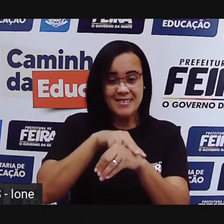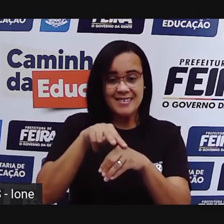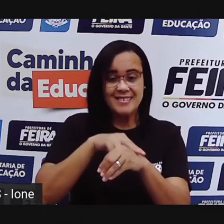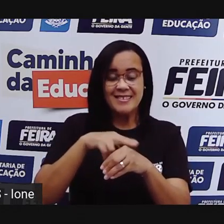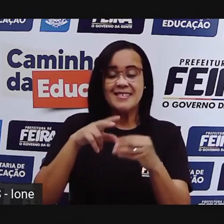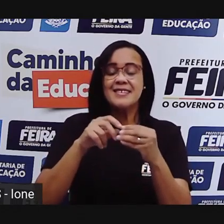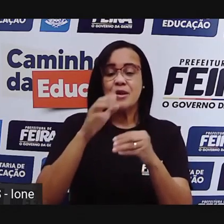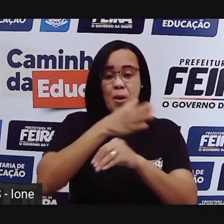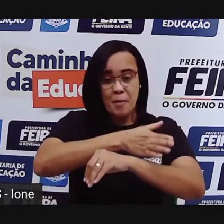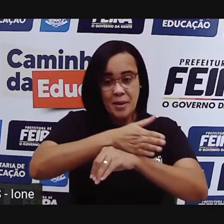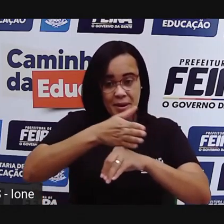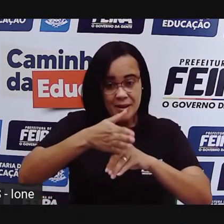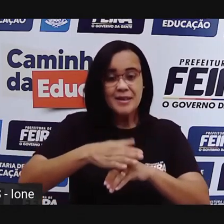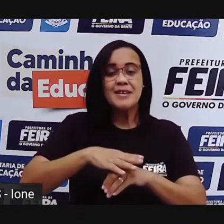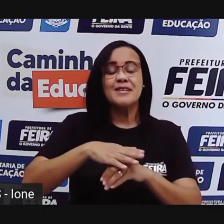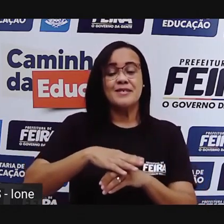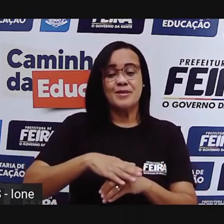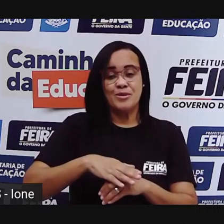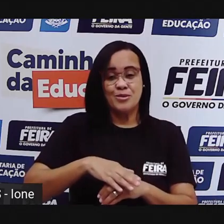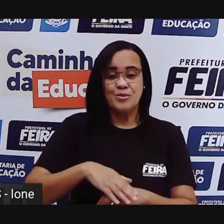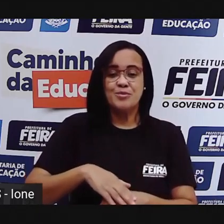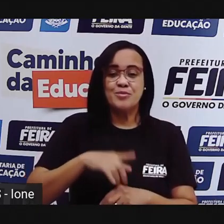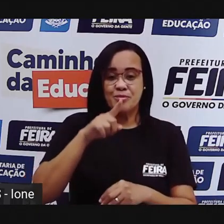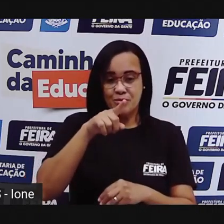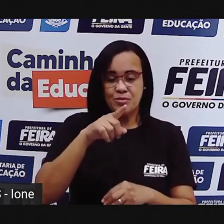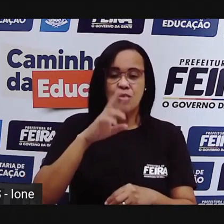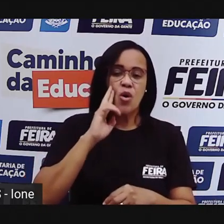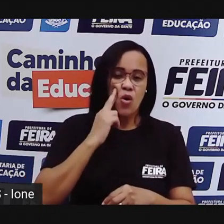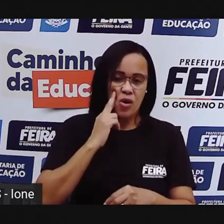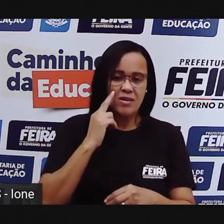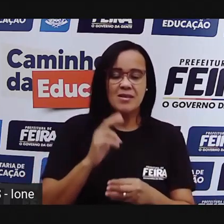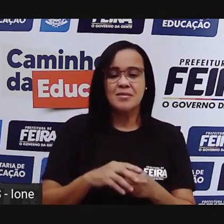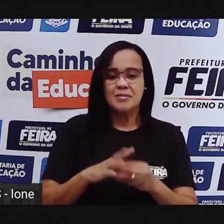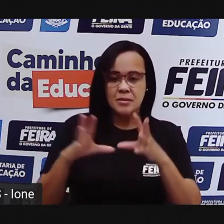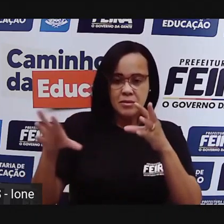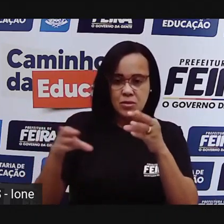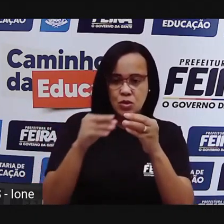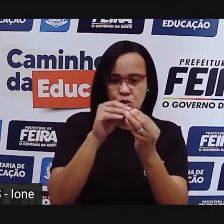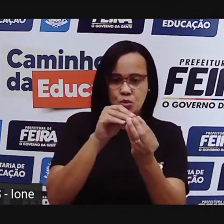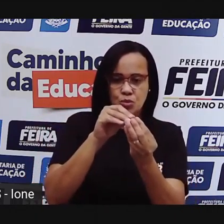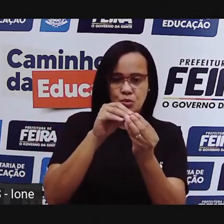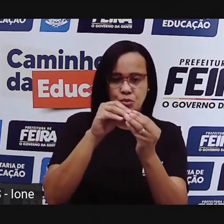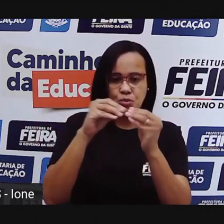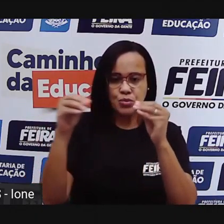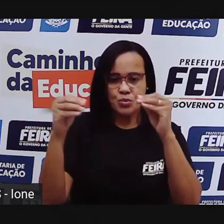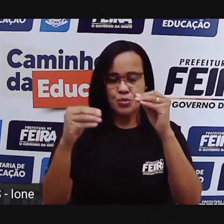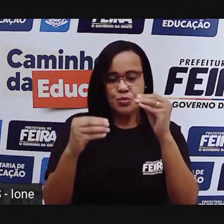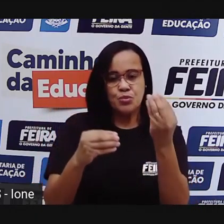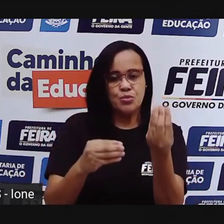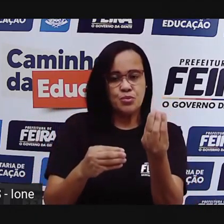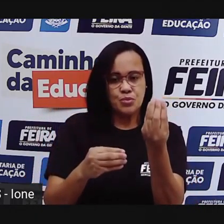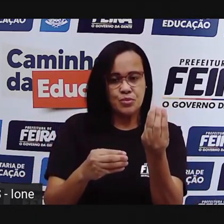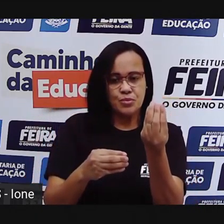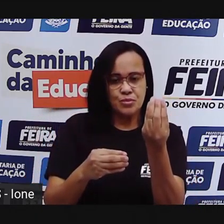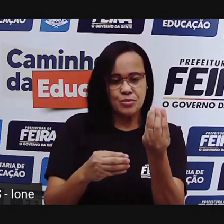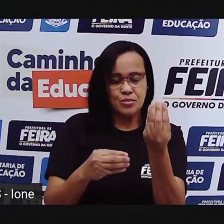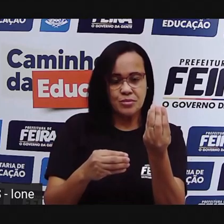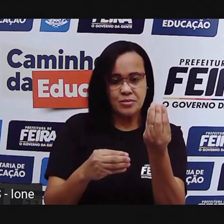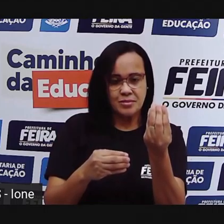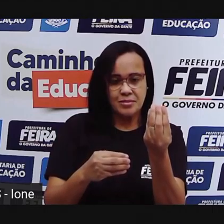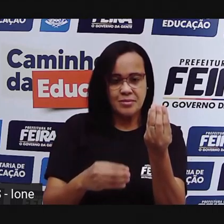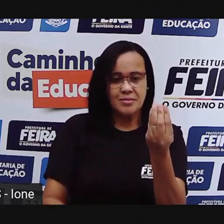do branco e com a pontinha do outro rosa. Juntou as pontinhas? Estão vendo? Todas as pontinhas juntas?